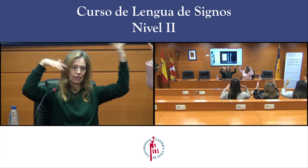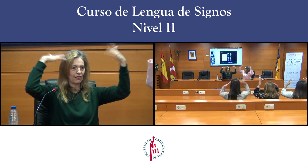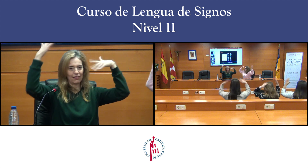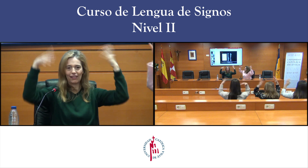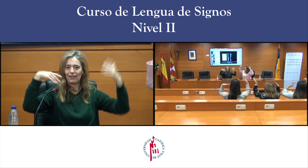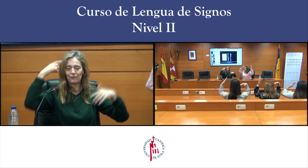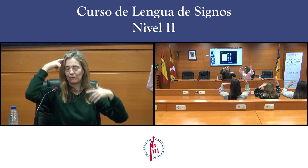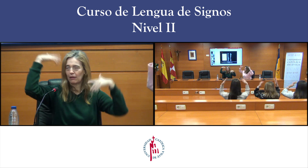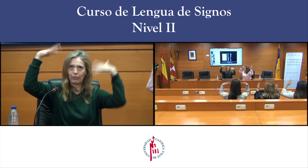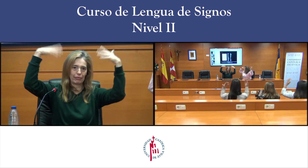así